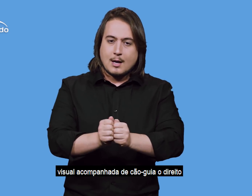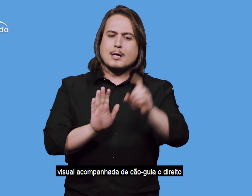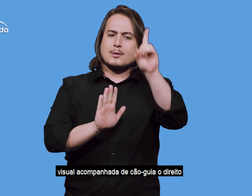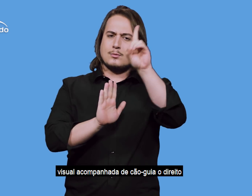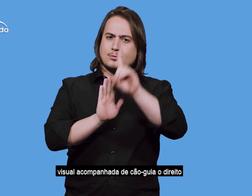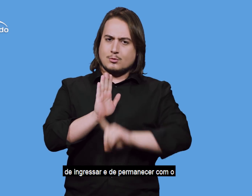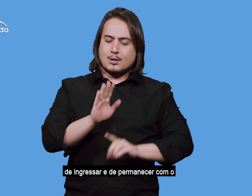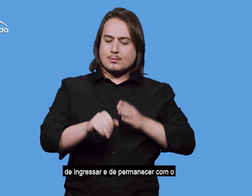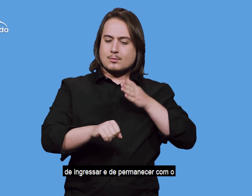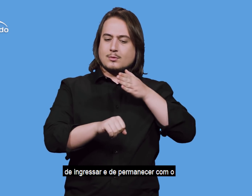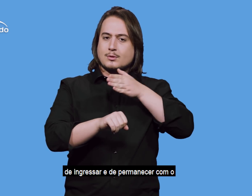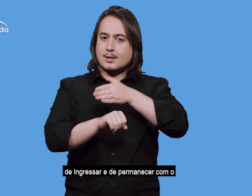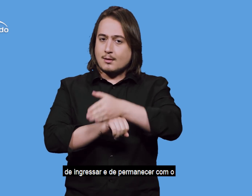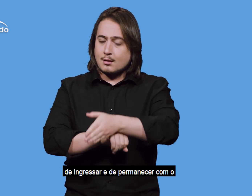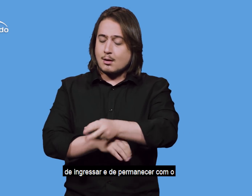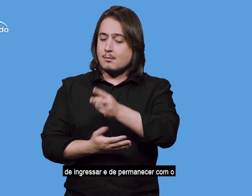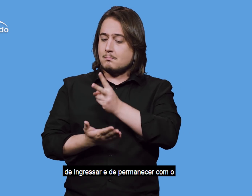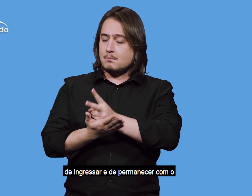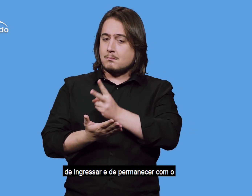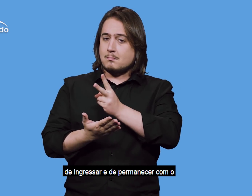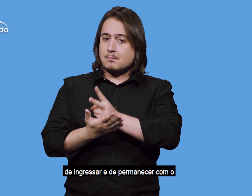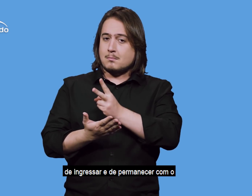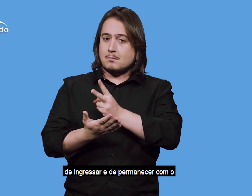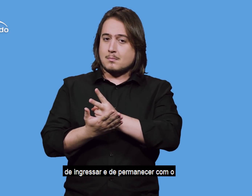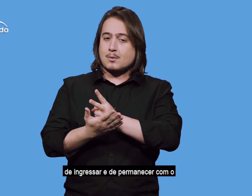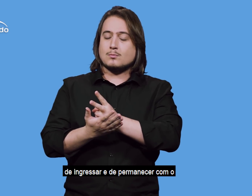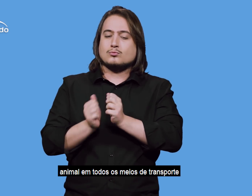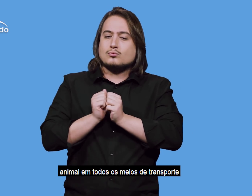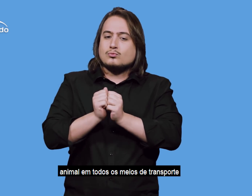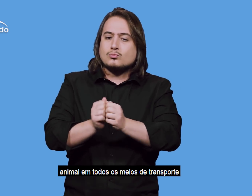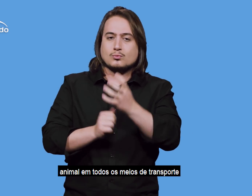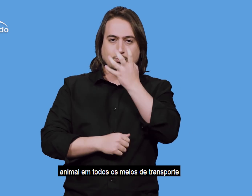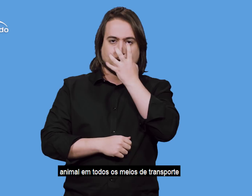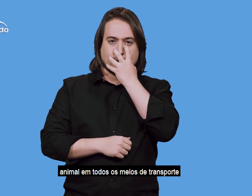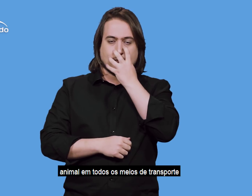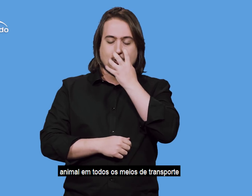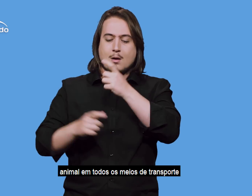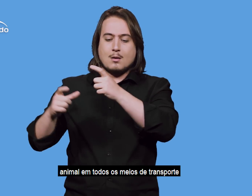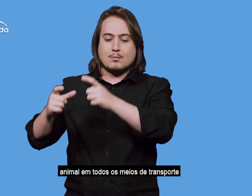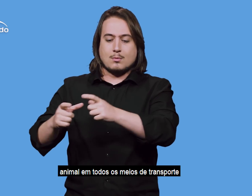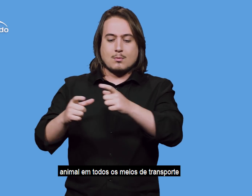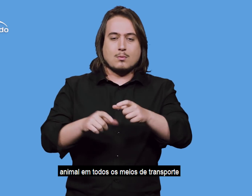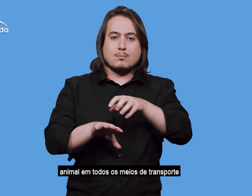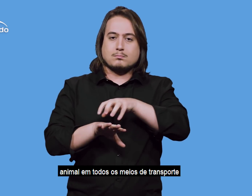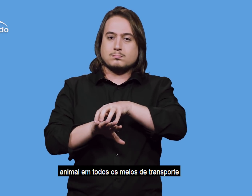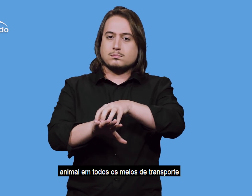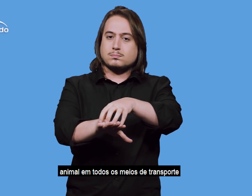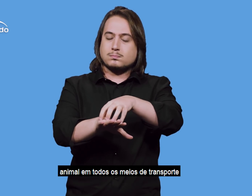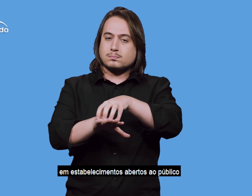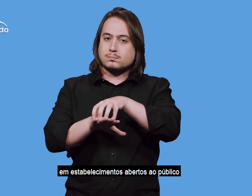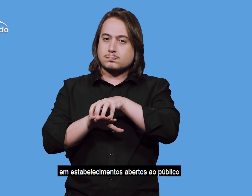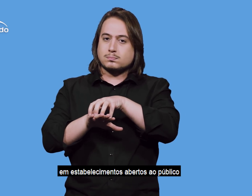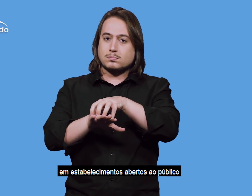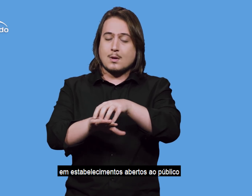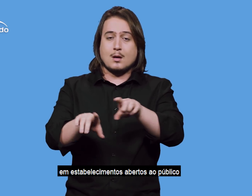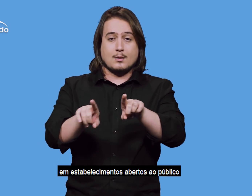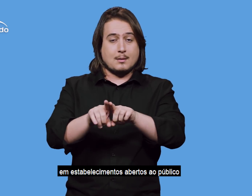de ingressar e de permanecer com o animal em todos os meios de transporte em estabelecimentos abertos